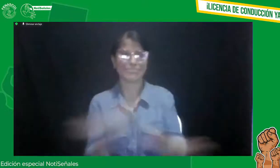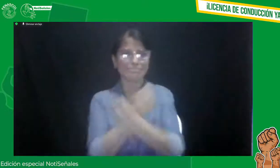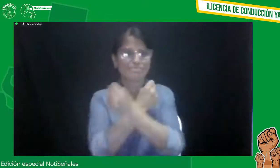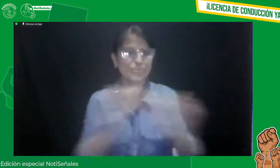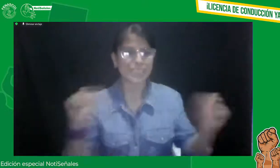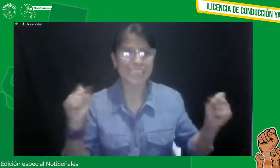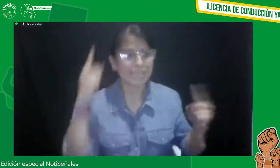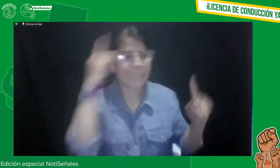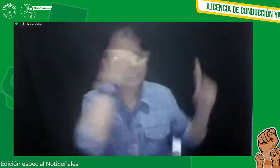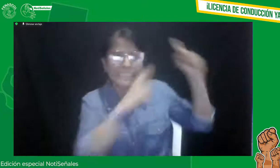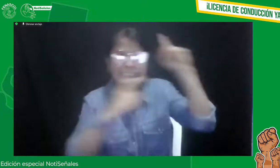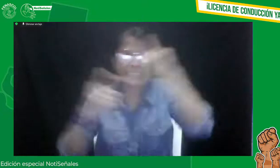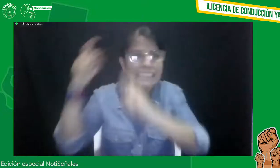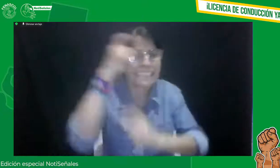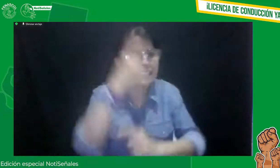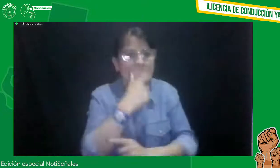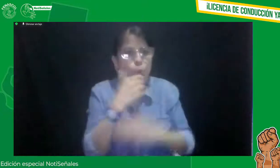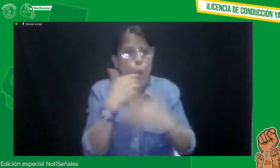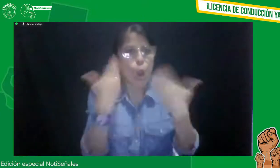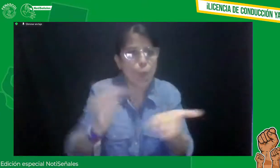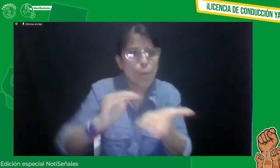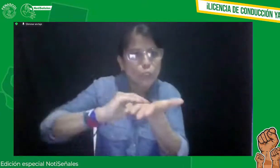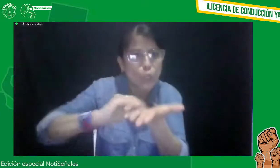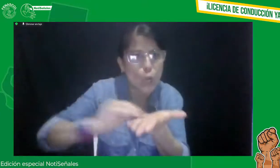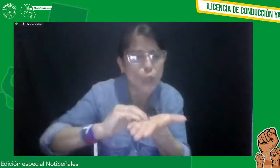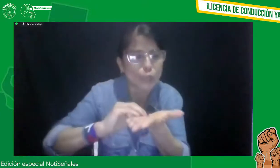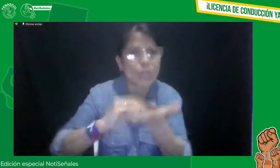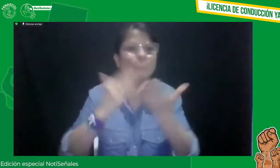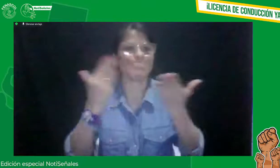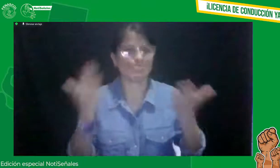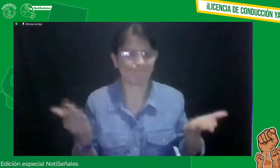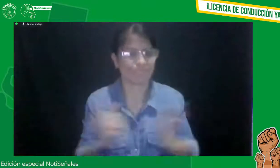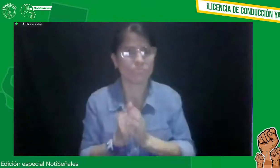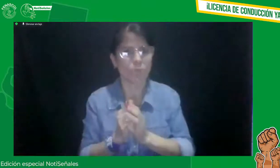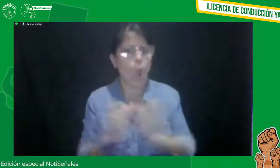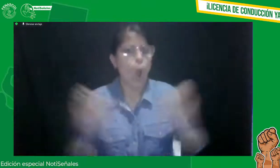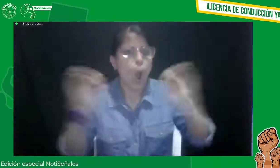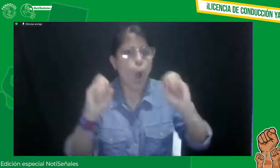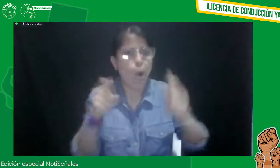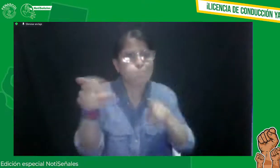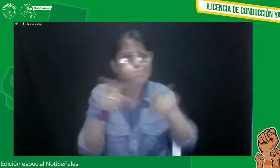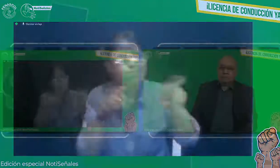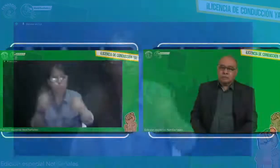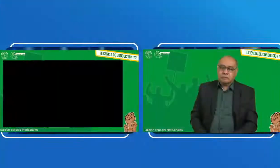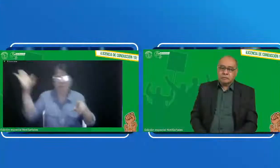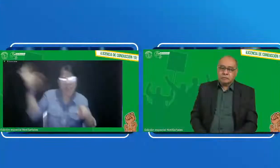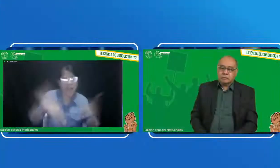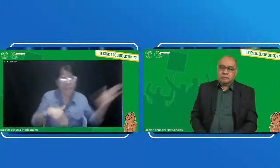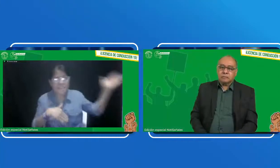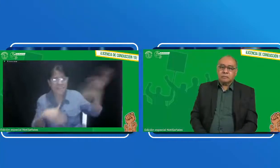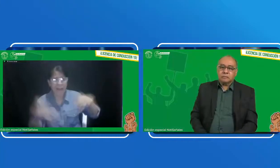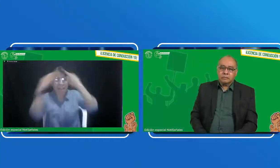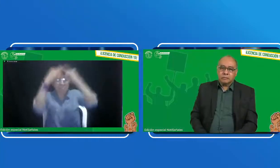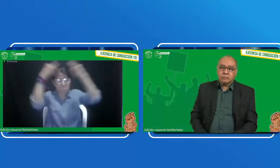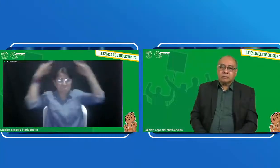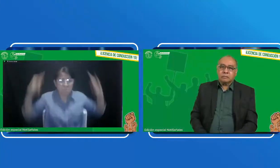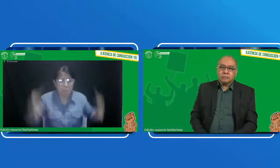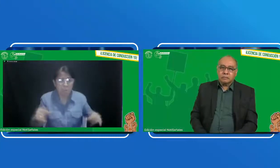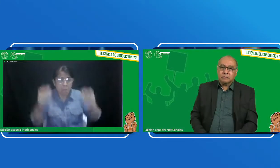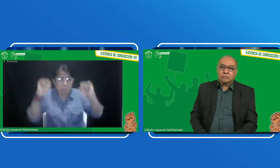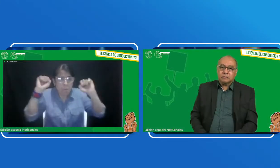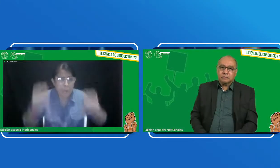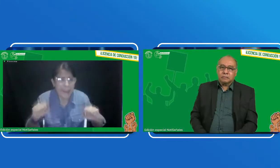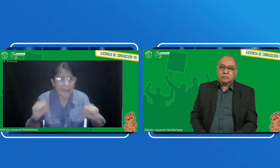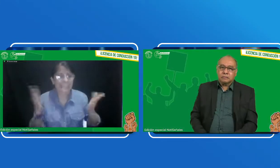hablando de 6 millones de pesos y casi nos vamos de para atrás porque no tenemos el presupuesto y estamos pensando en cómo solucionar este tipo